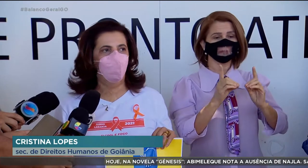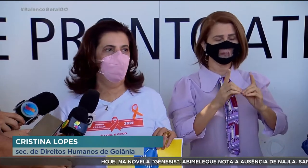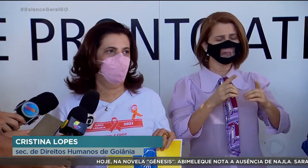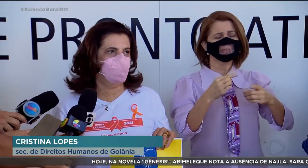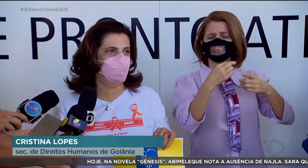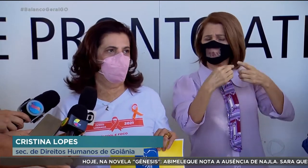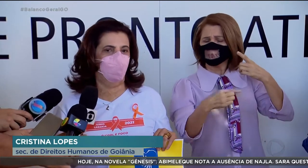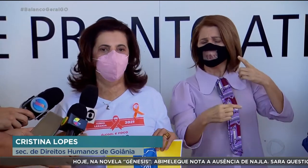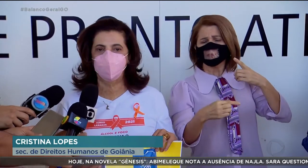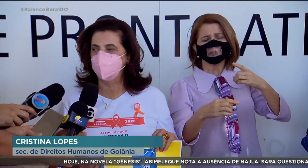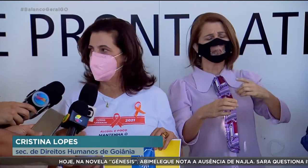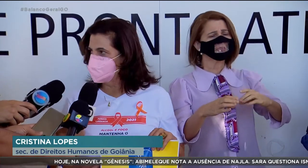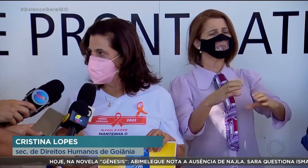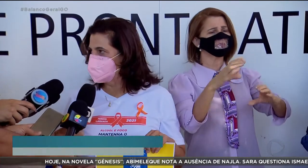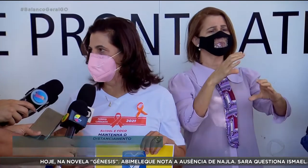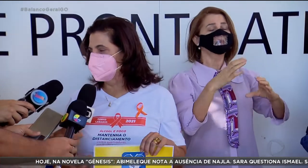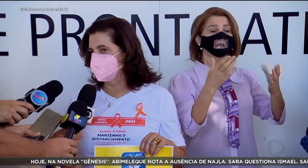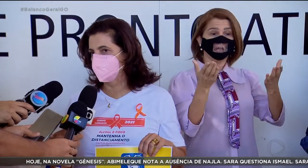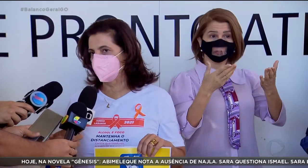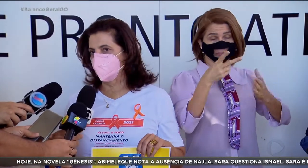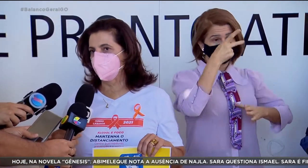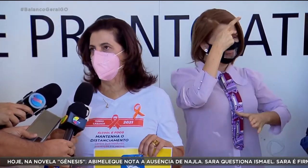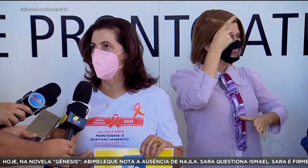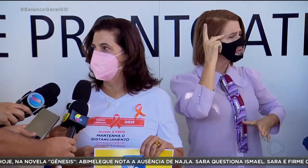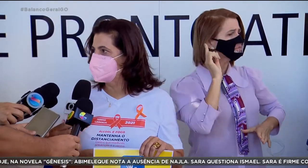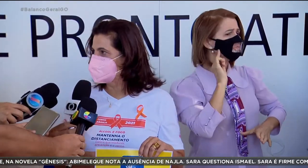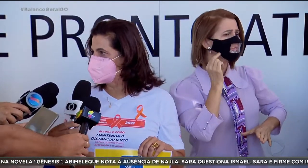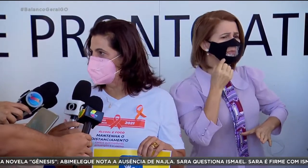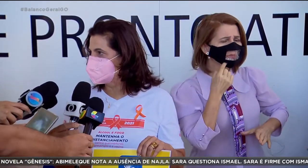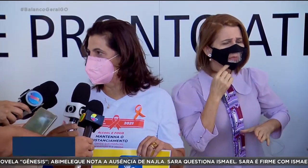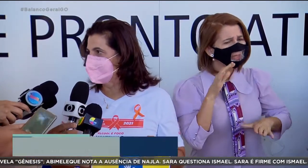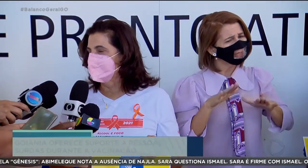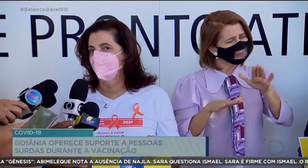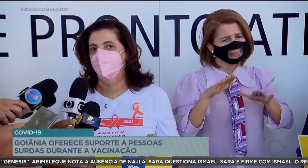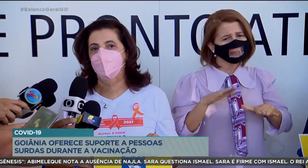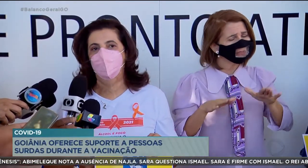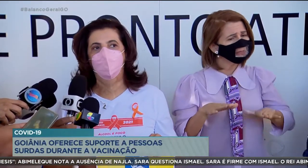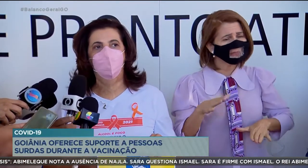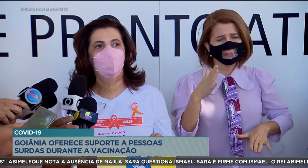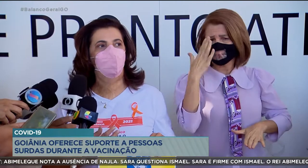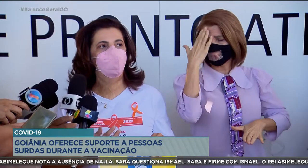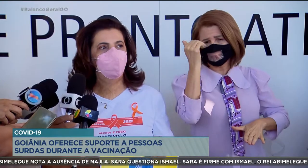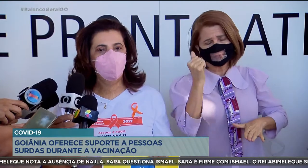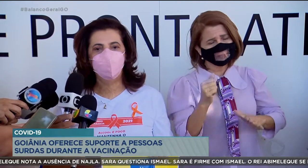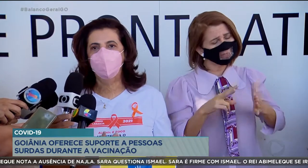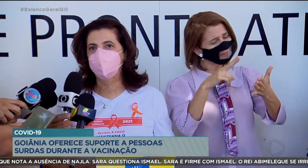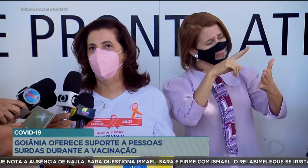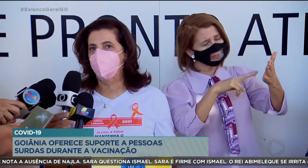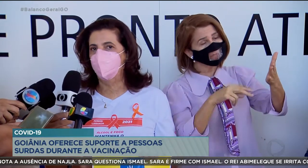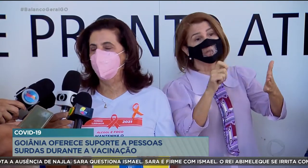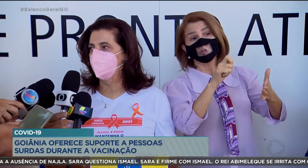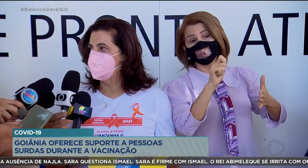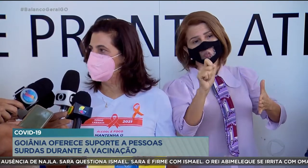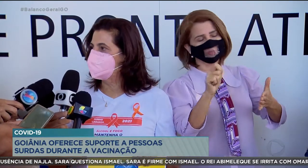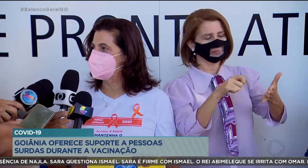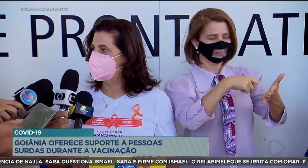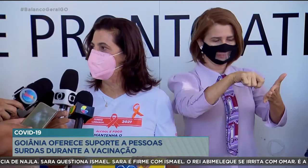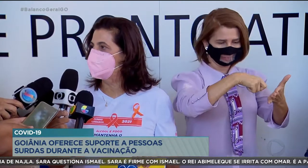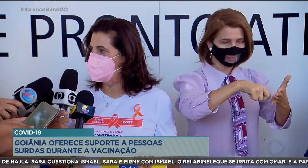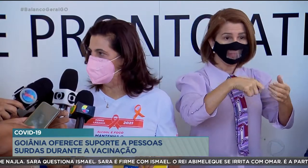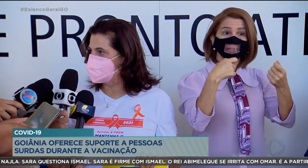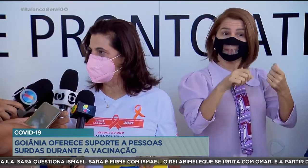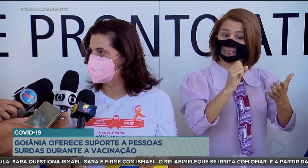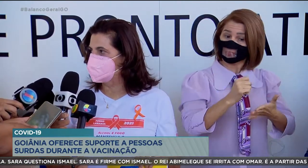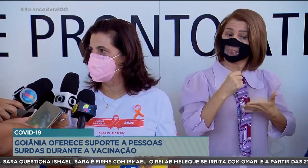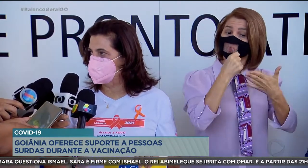que é a comunicação. A pessoa surda, nem toda pessoa surda é alfabetizada. Então, ela precisa desse apoio com tradução